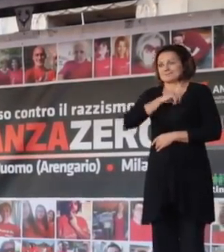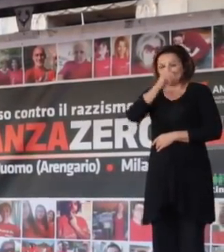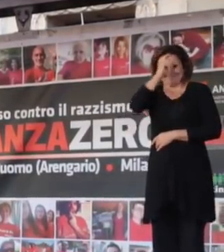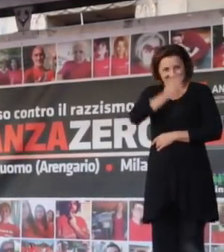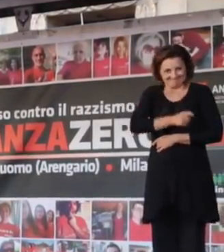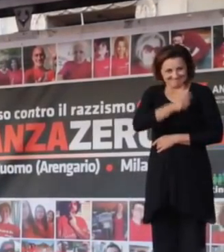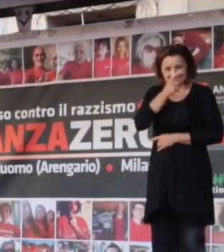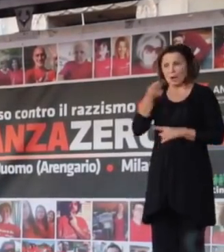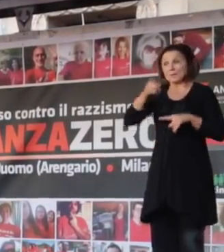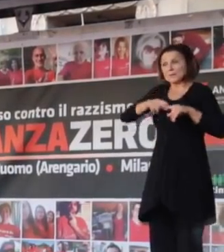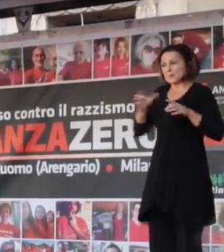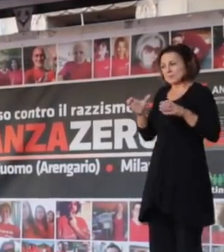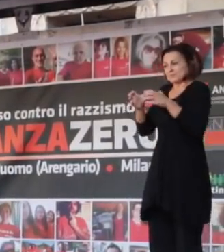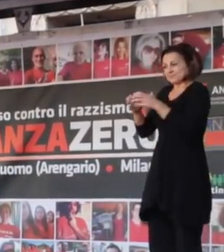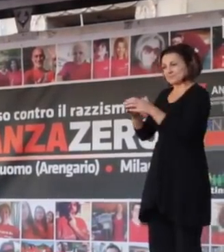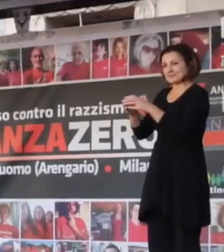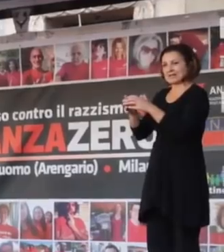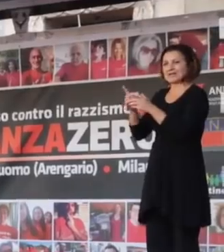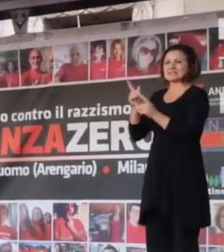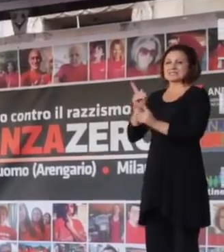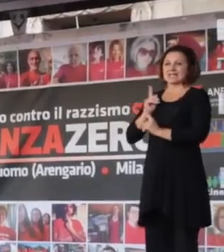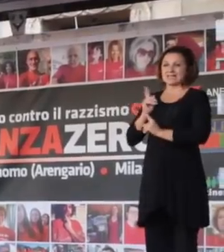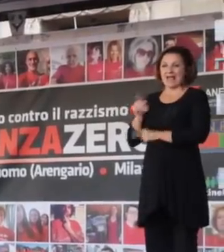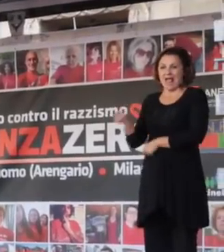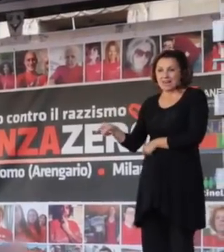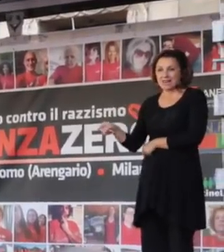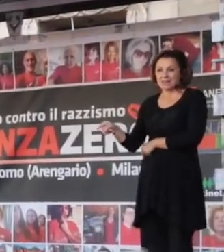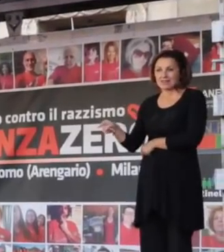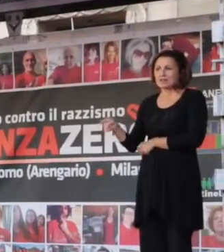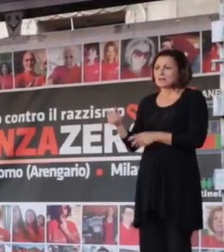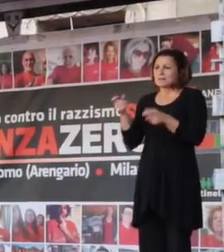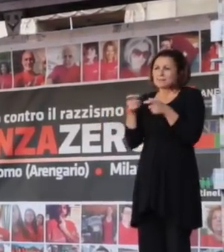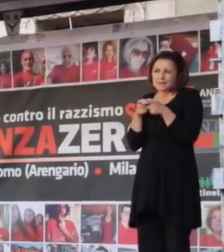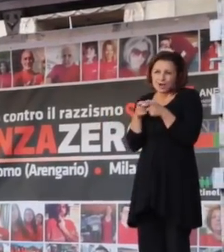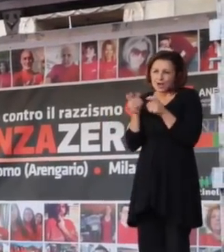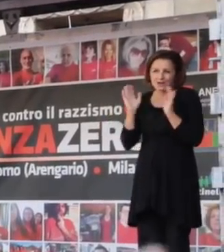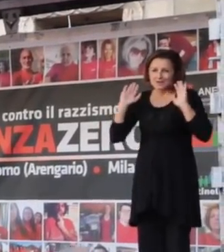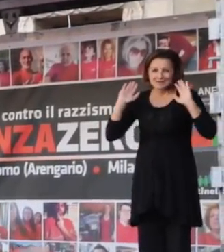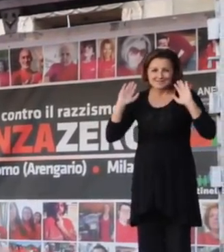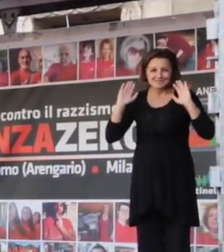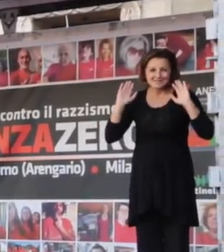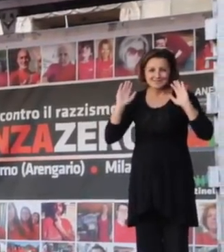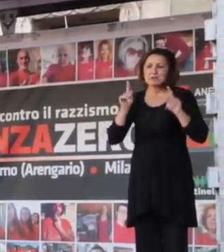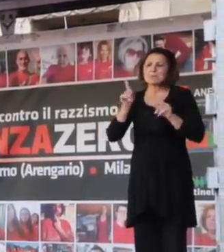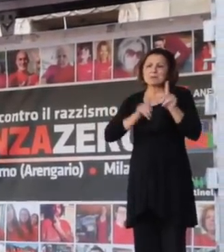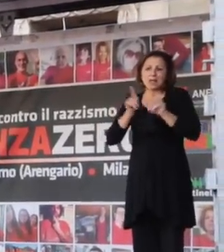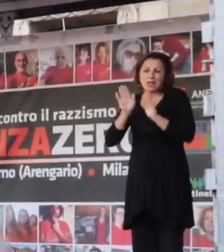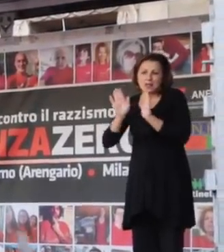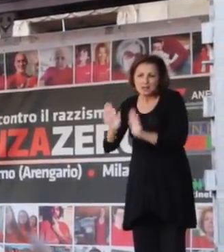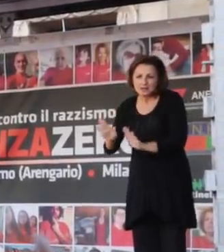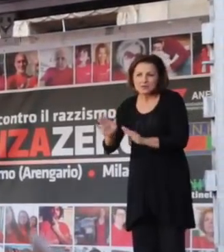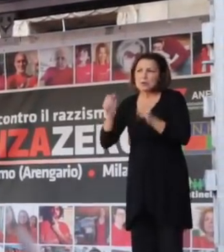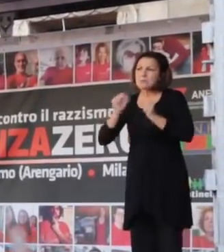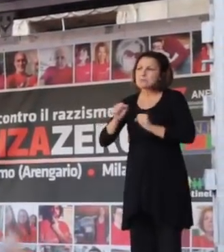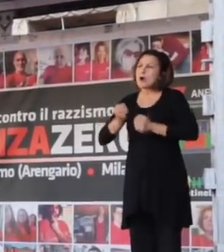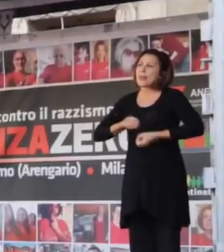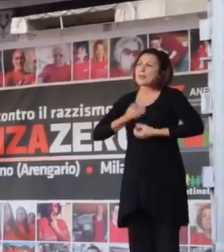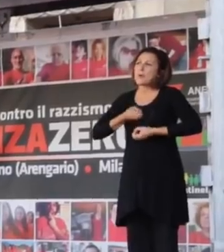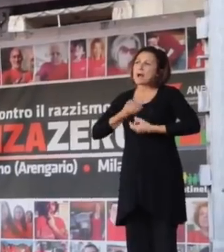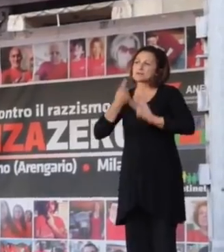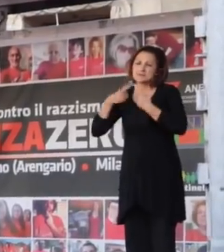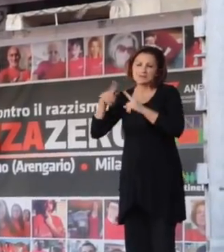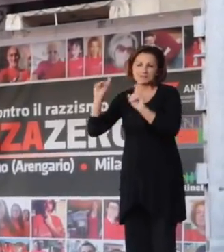noi Sentinelli, che siamo una realtà piccola, radicata a Milano, che abbiamo magari anche un linguaggio diverso, ma